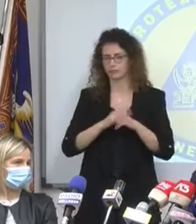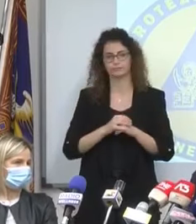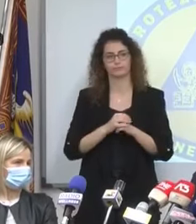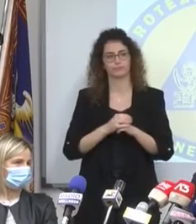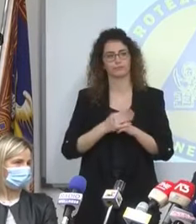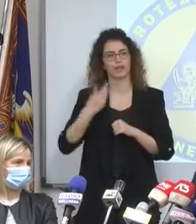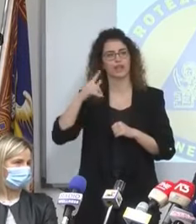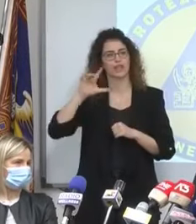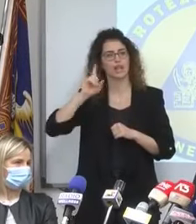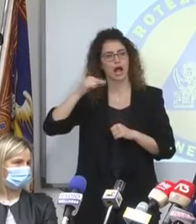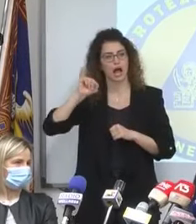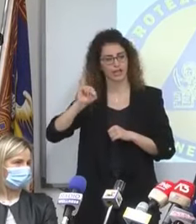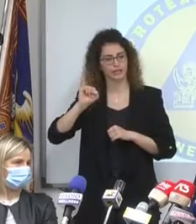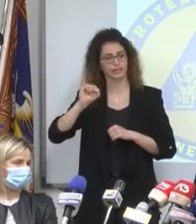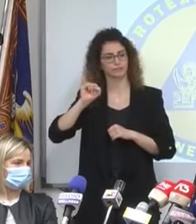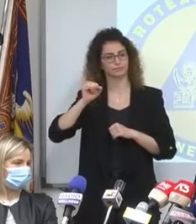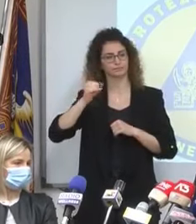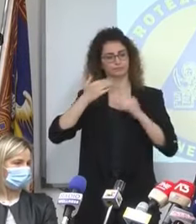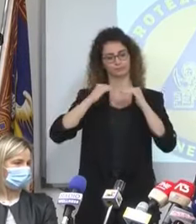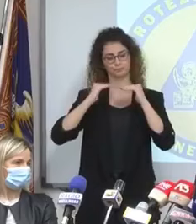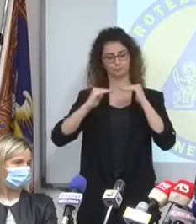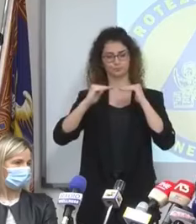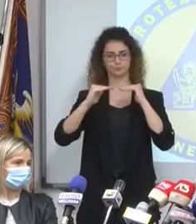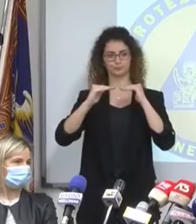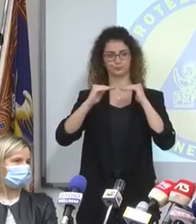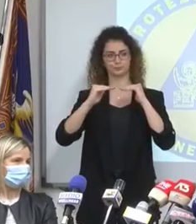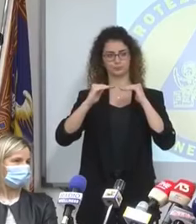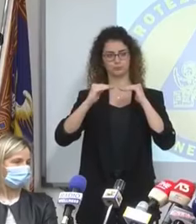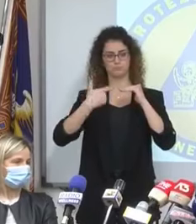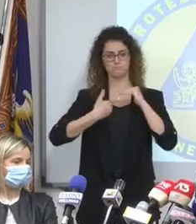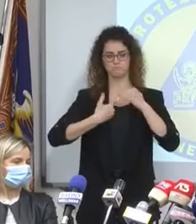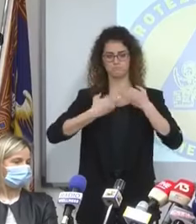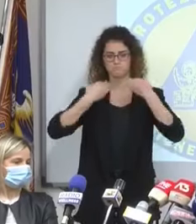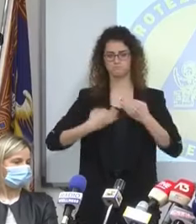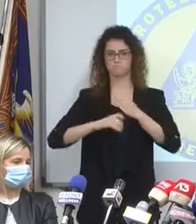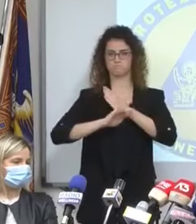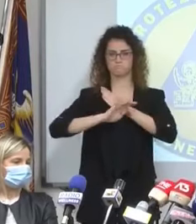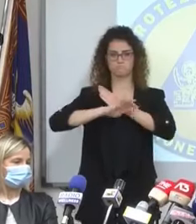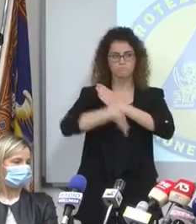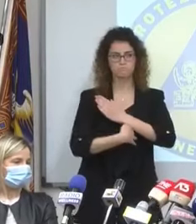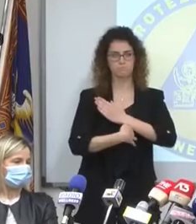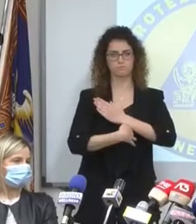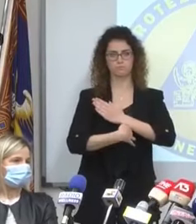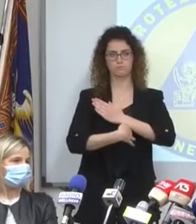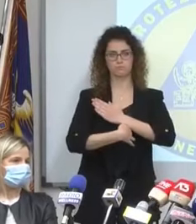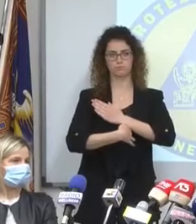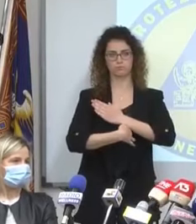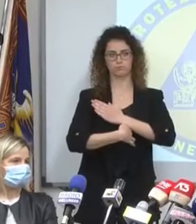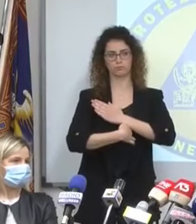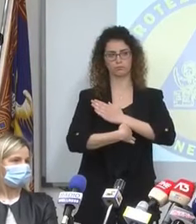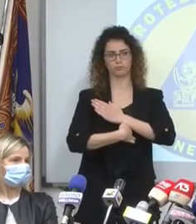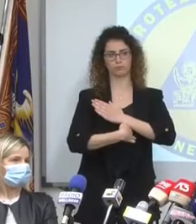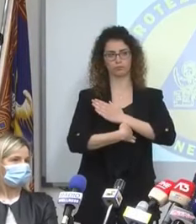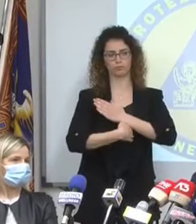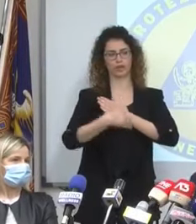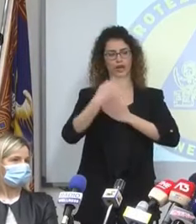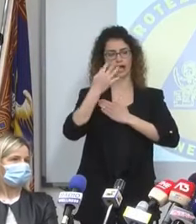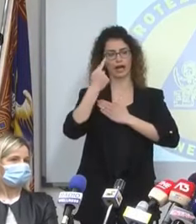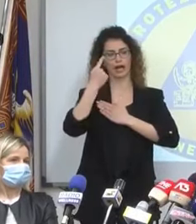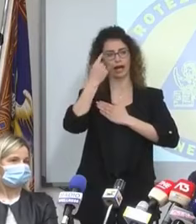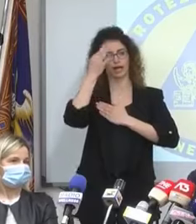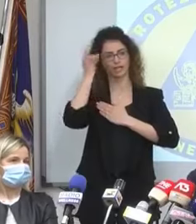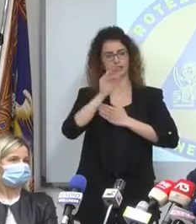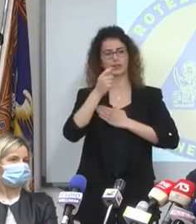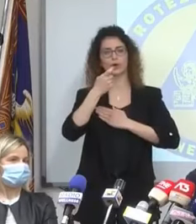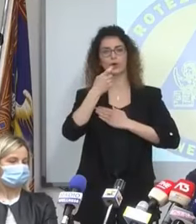Draghi ha avuto toni, ancora una volta, molto severi nei confronti di coloro che per così dire hanno